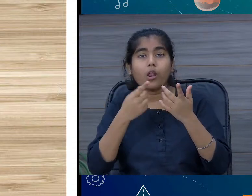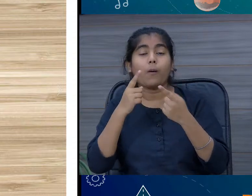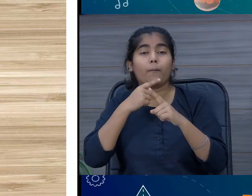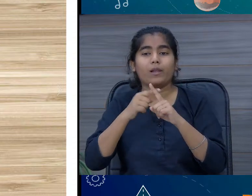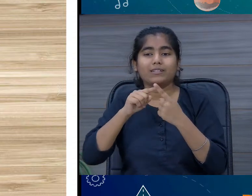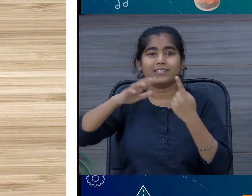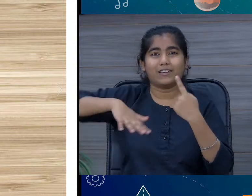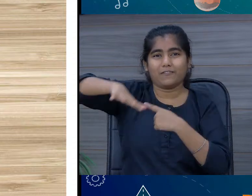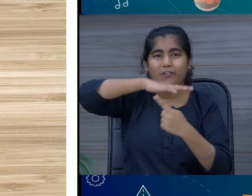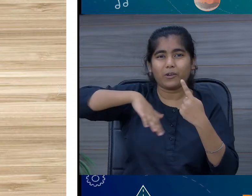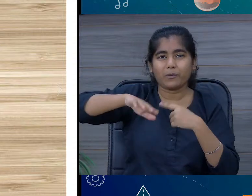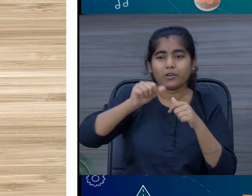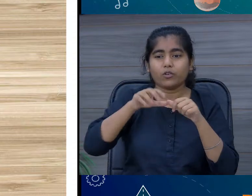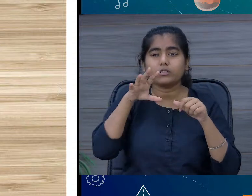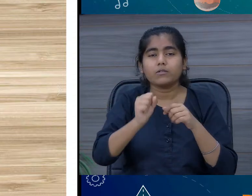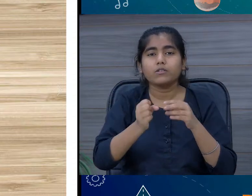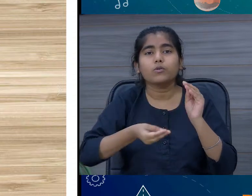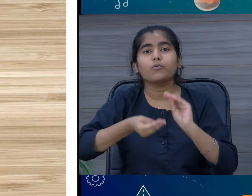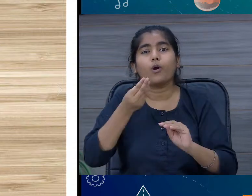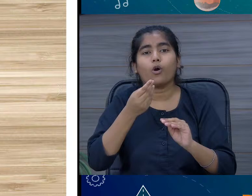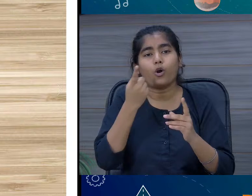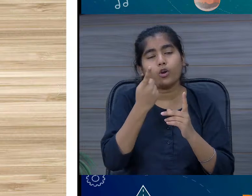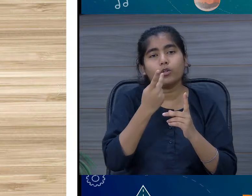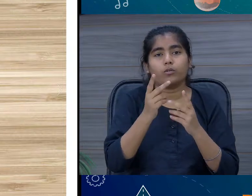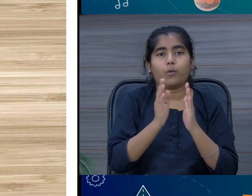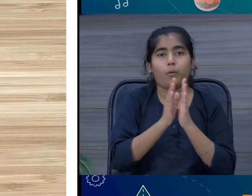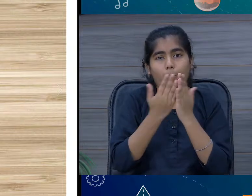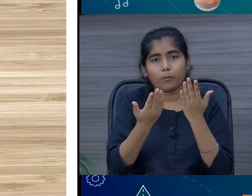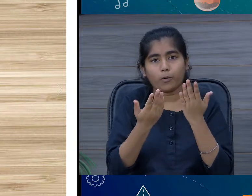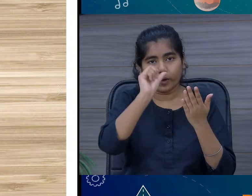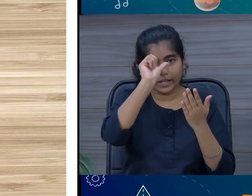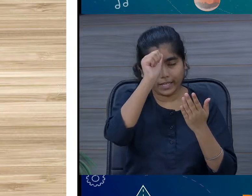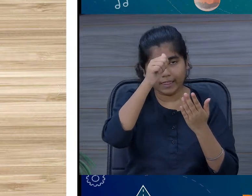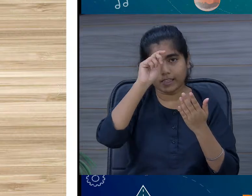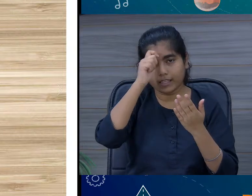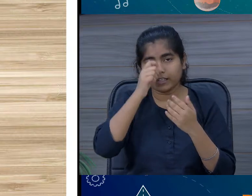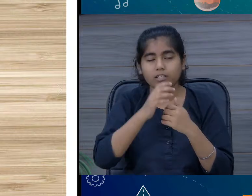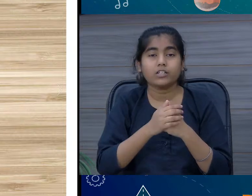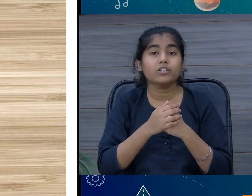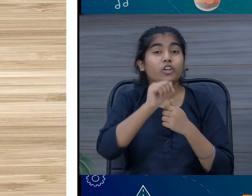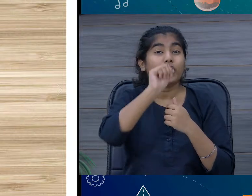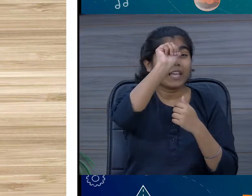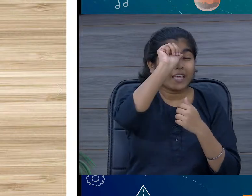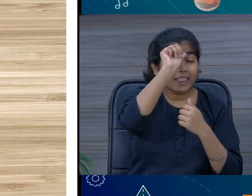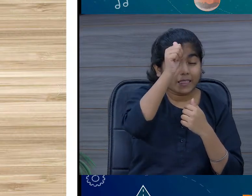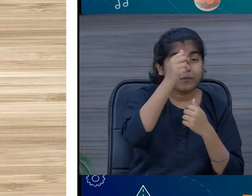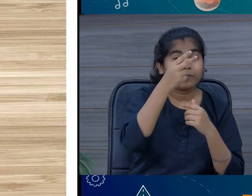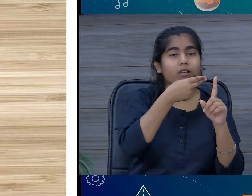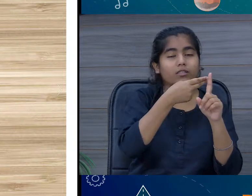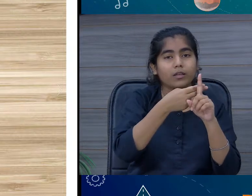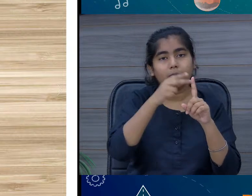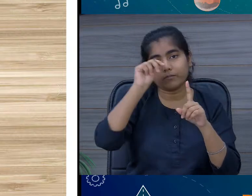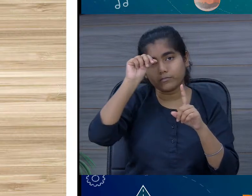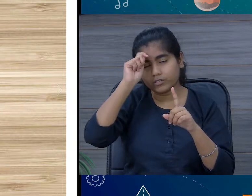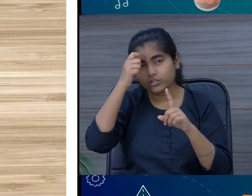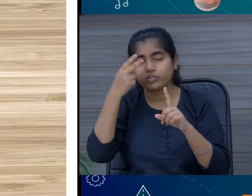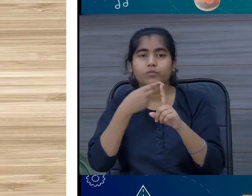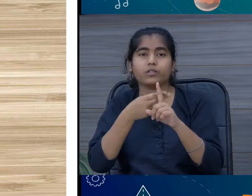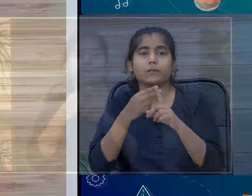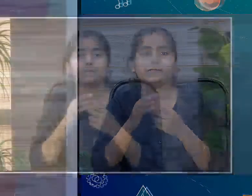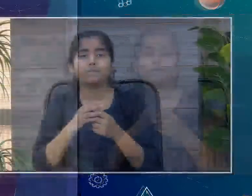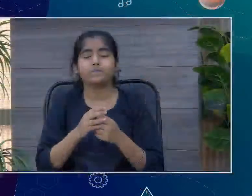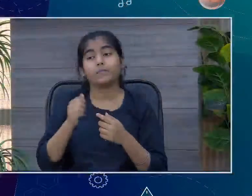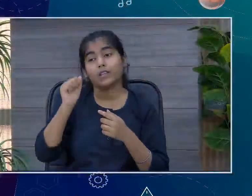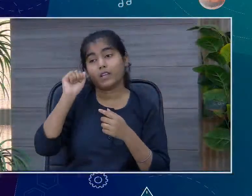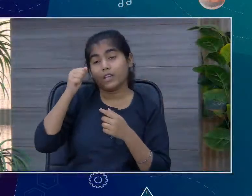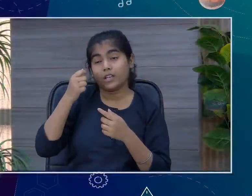ये कॉमिक बुक इंग्लिश और हिंदी दोनों में है. हिंदी में नाम है प्रिया सुगम्यता योद्धा. चलिए, बहुत